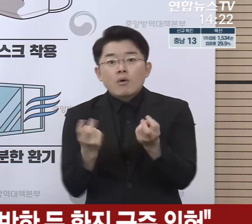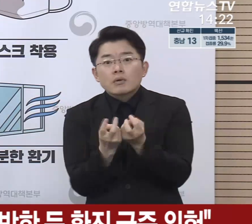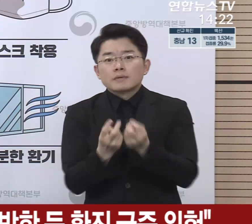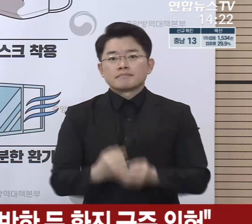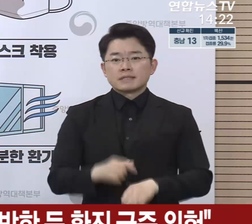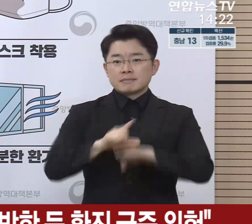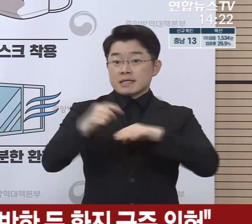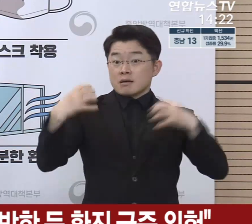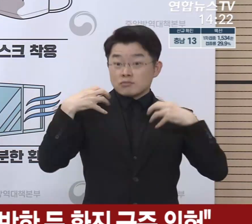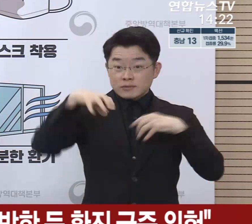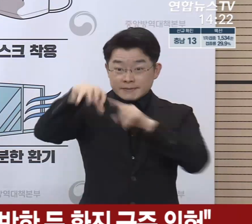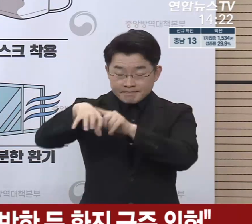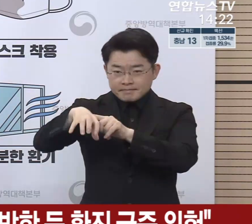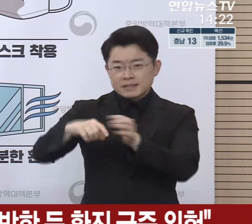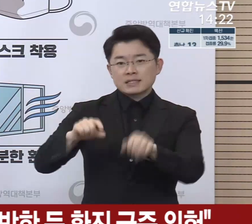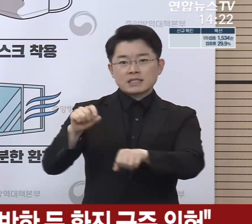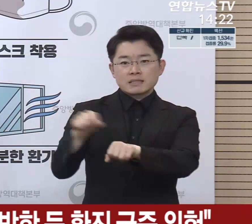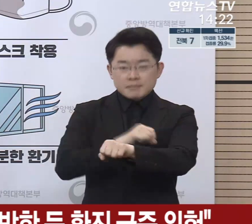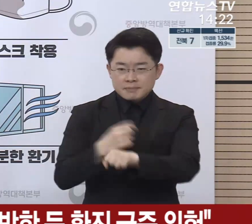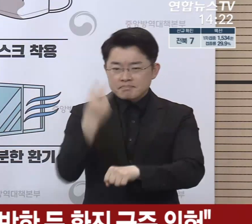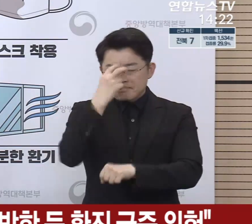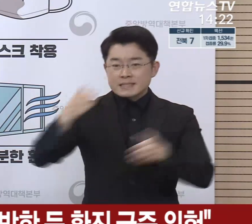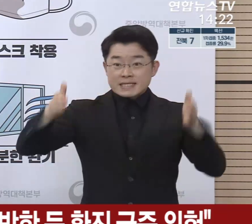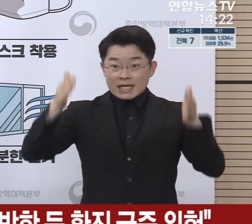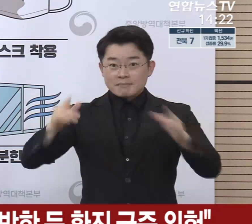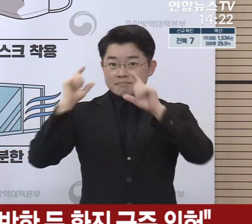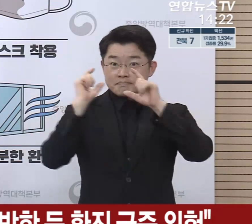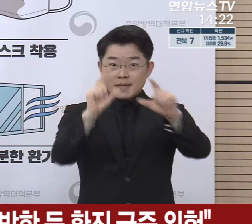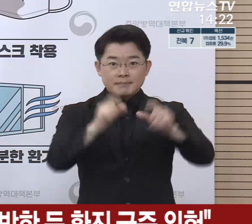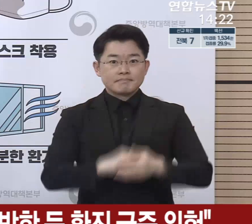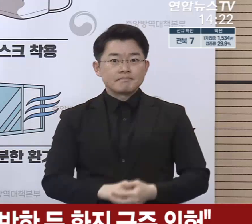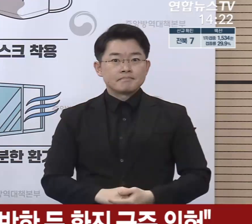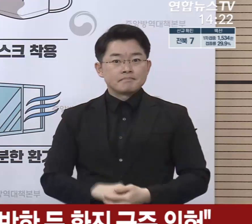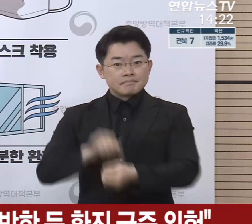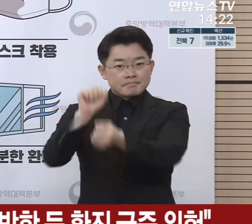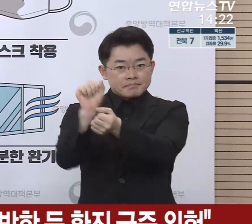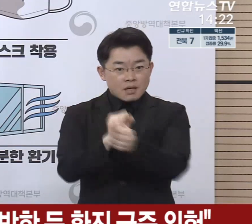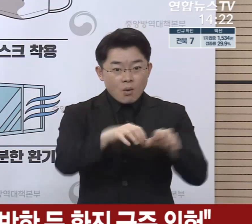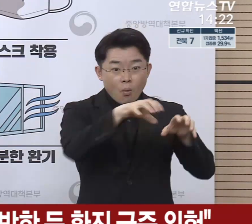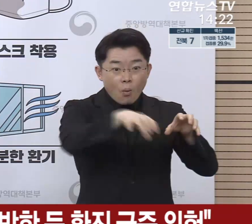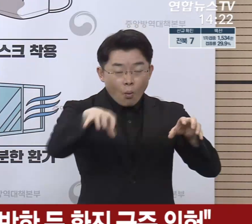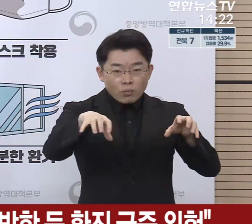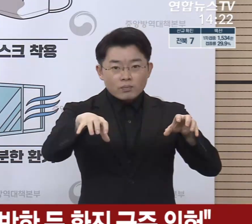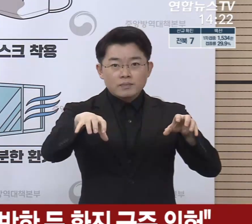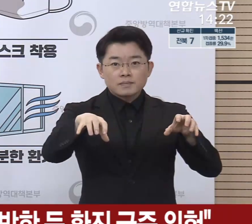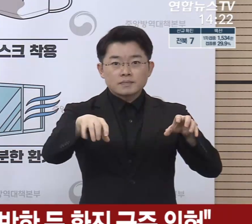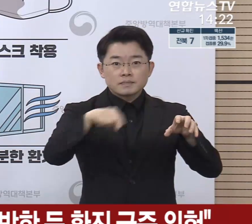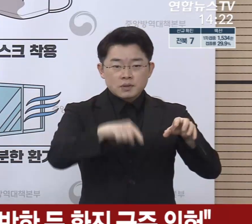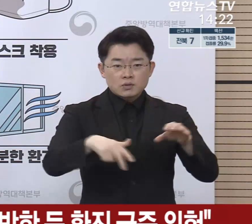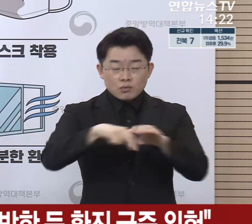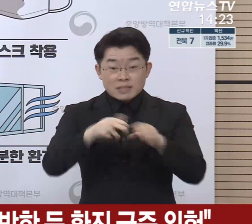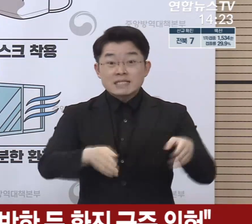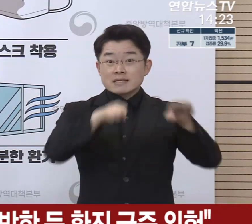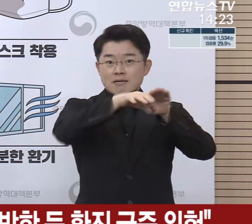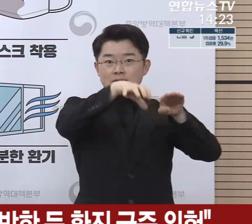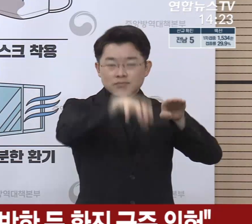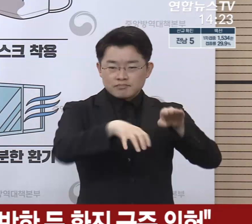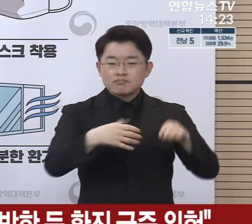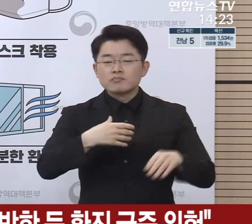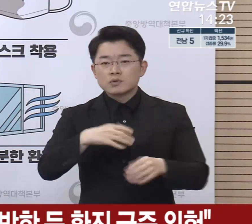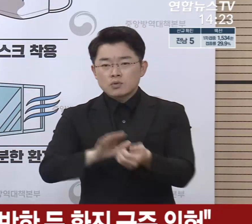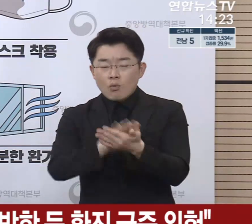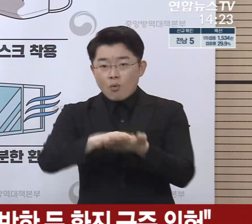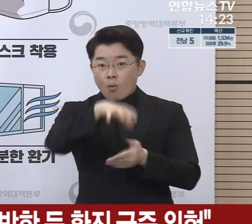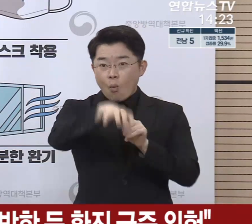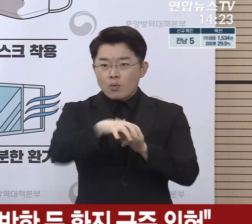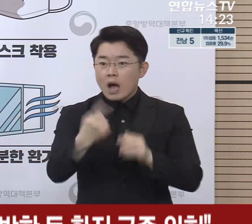지역에 특별 방역 점검 기관을 운영해서 집단 감염 발생 주요 다중이용시설과 종교시설, 유원지,